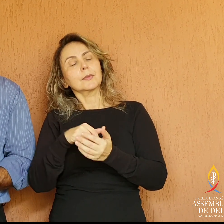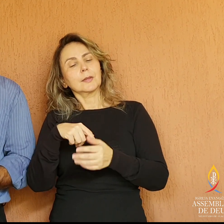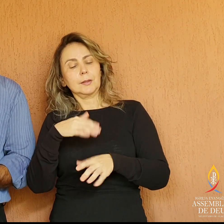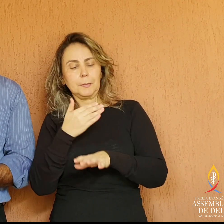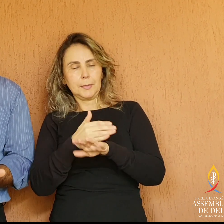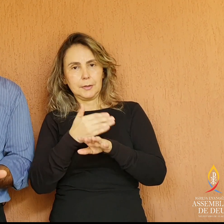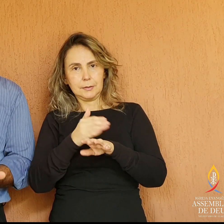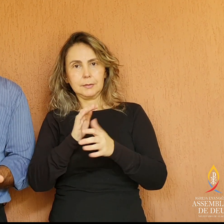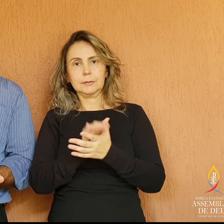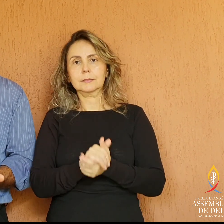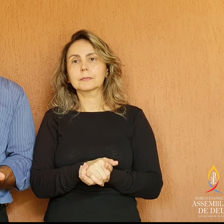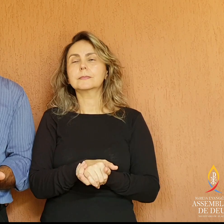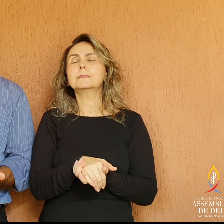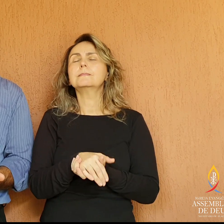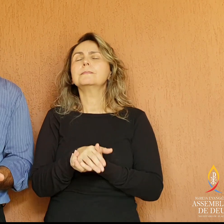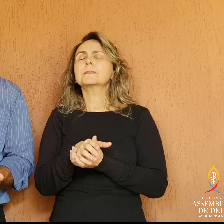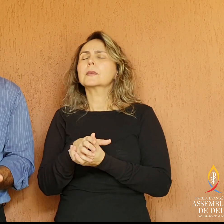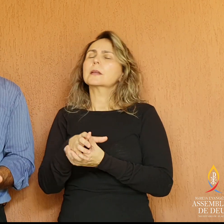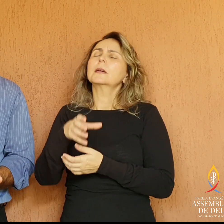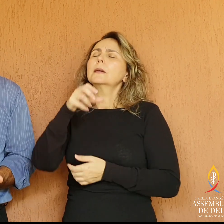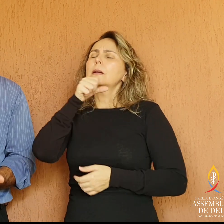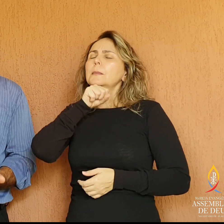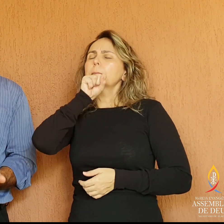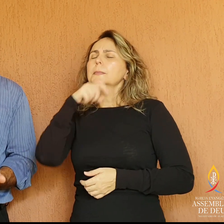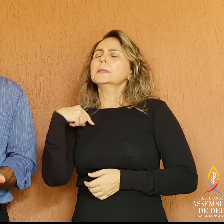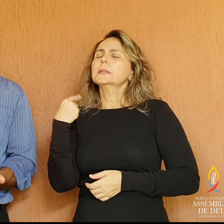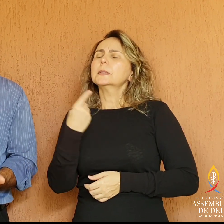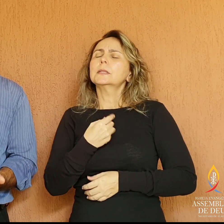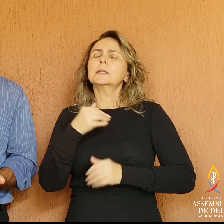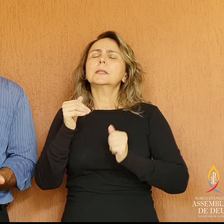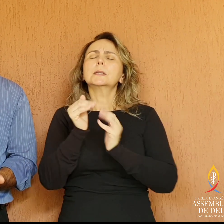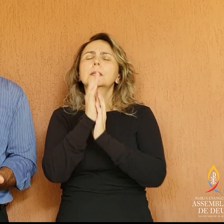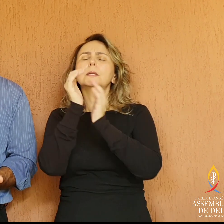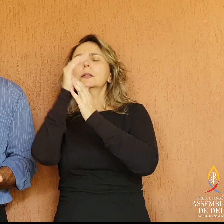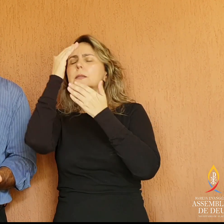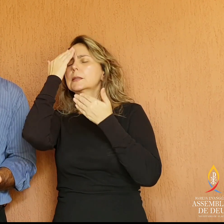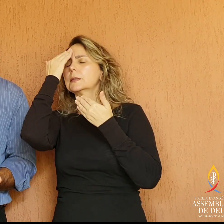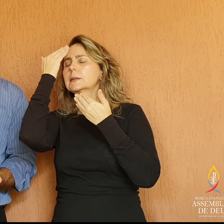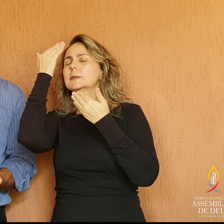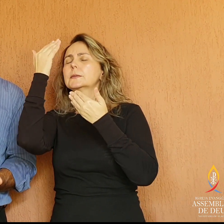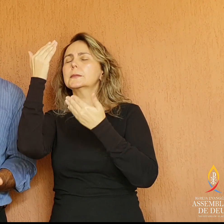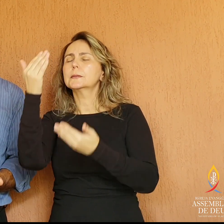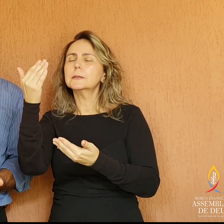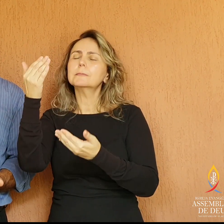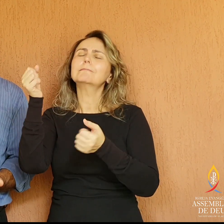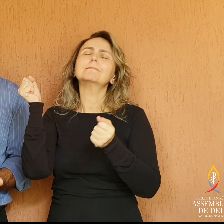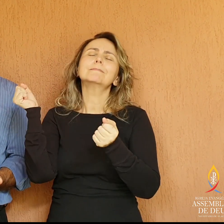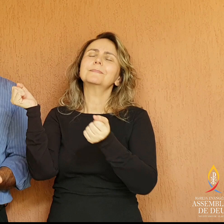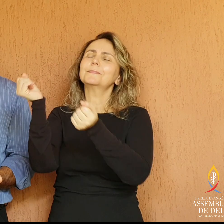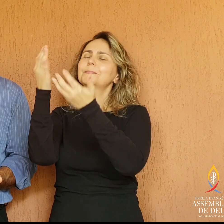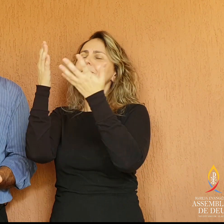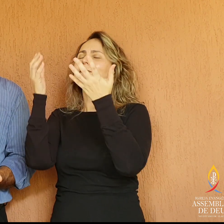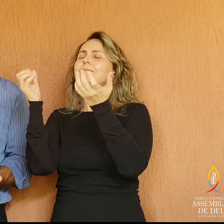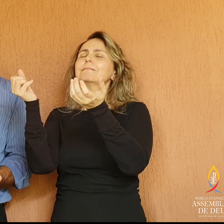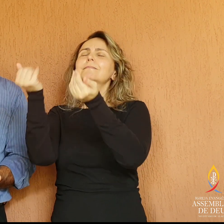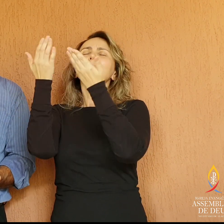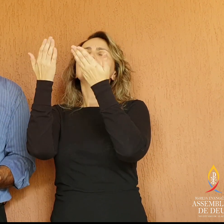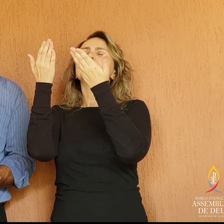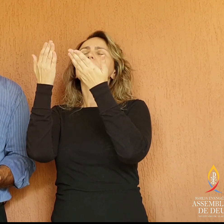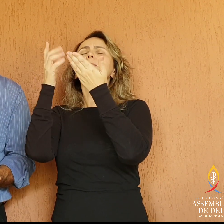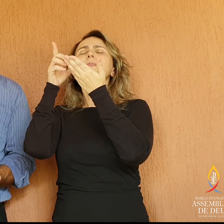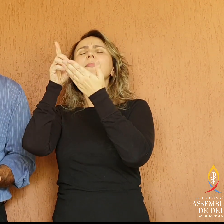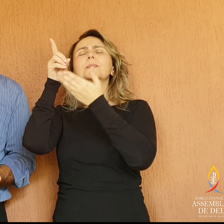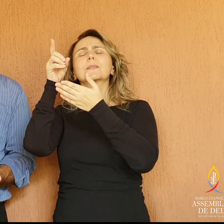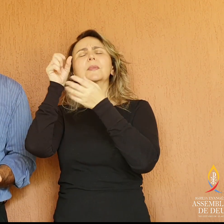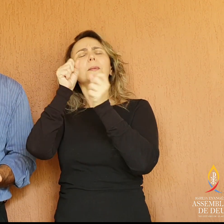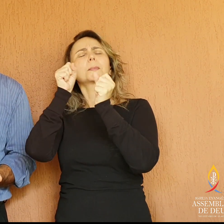vida. Querido Deus, nós te louvamos, te agradecemos e te bendizemos, e que tu possas cada